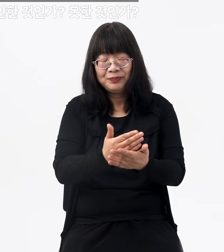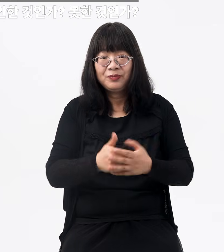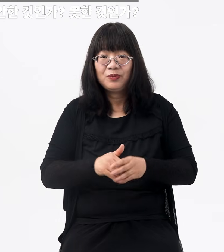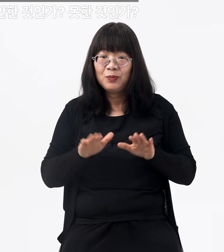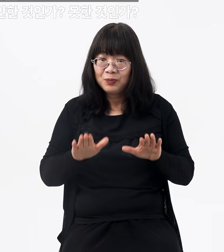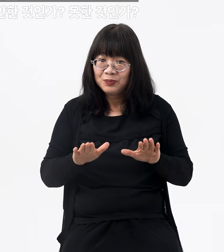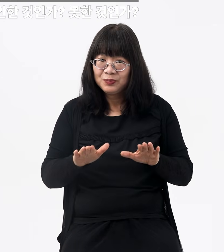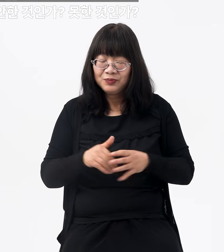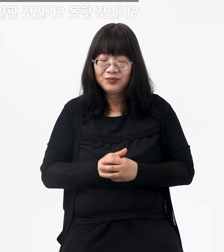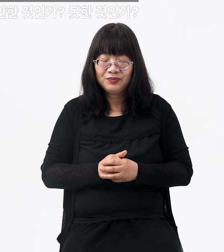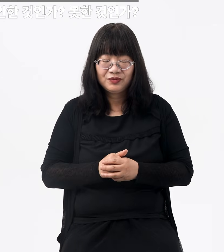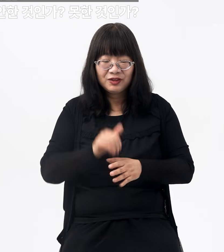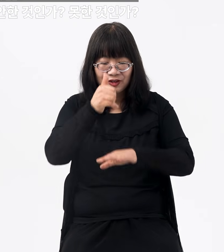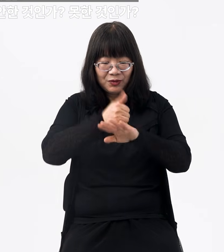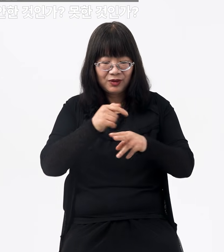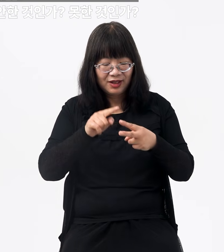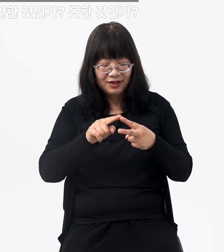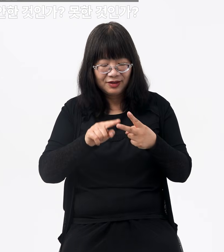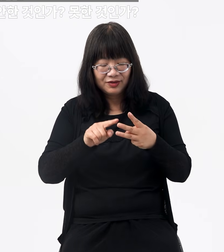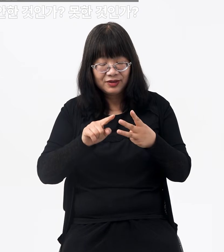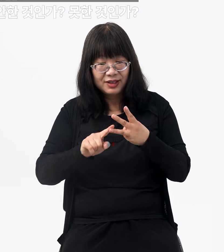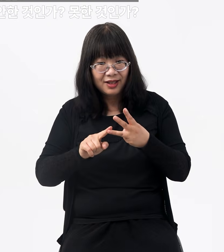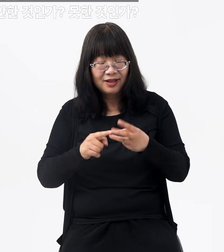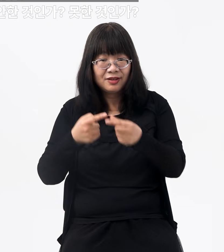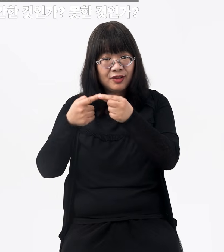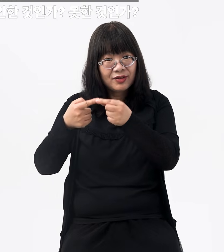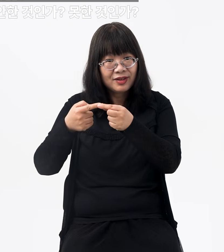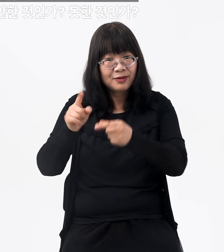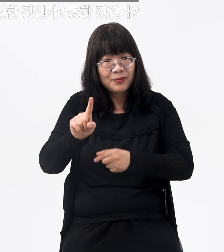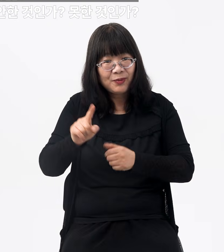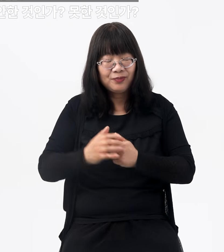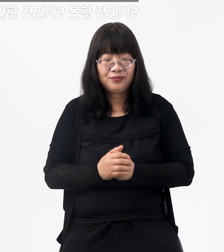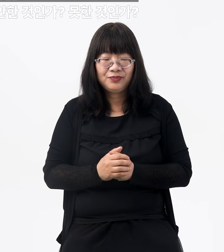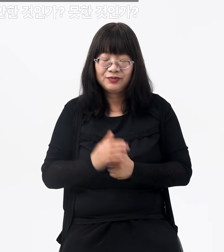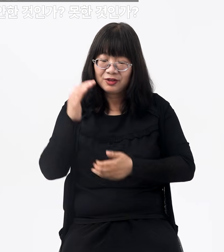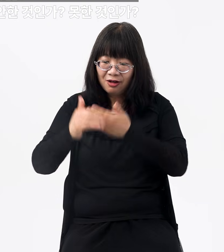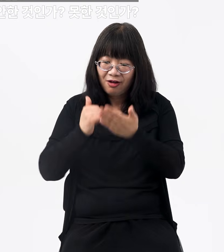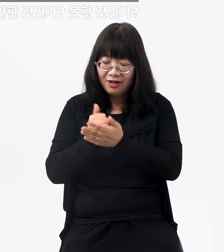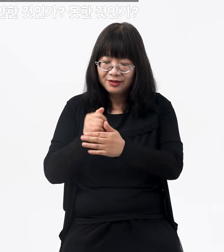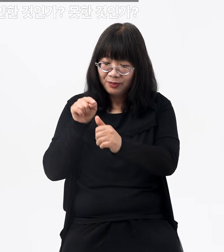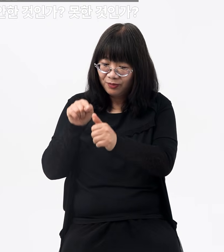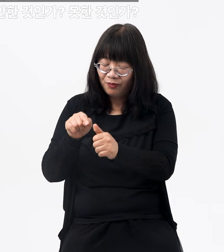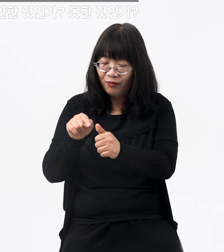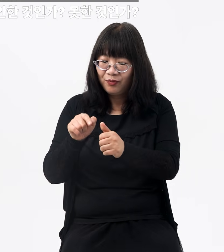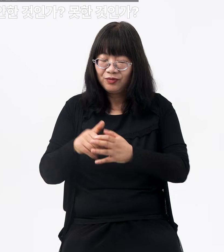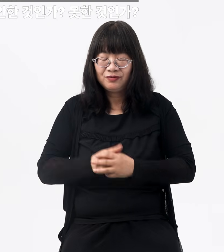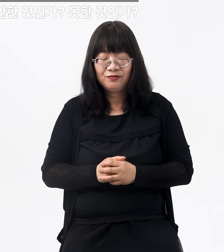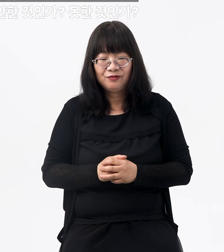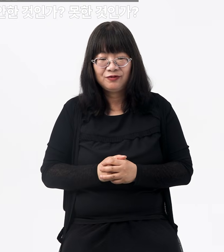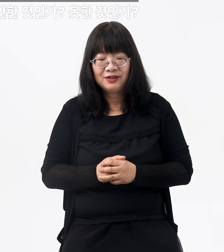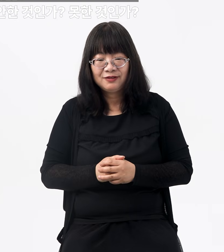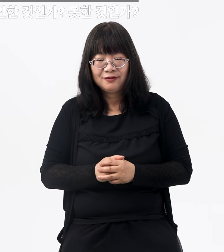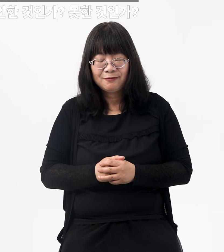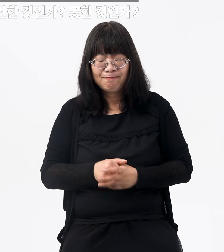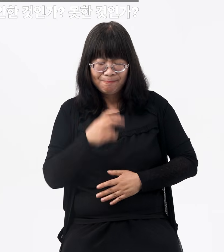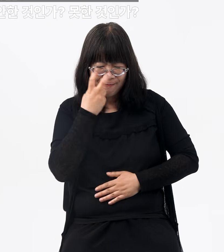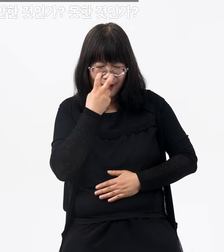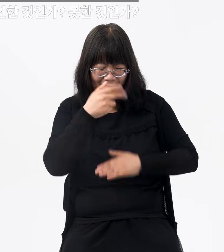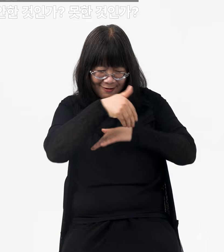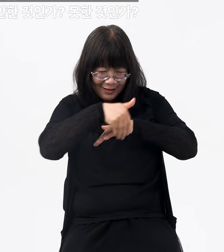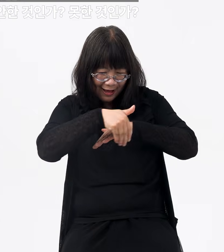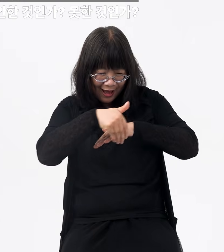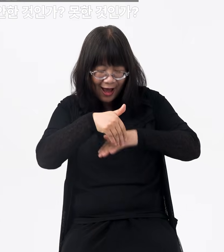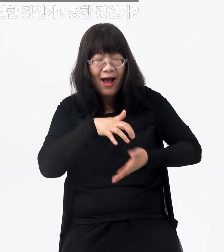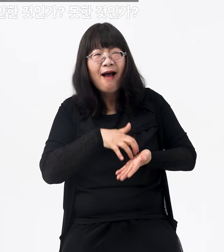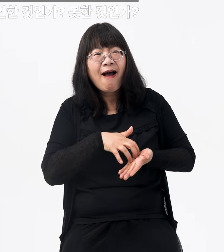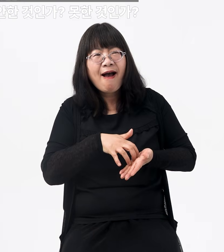그래서 오늘 결론은 세 가지입니다. 첫째, 하나님의 명령은 매니지먼트를 하는 게 아니다.